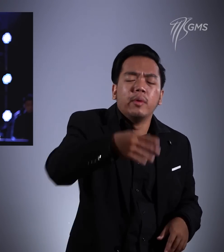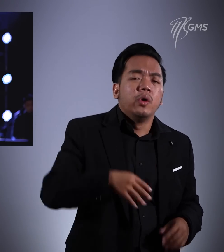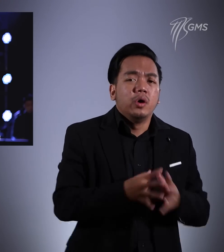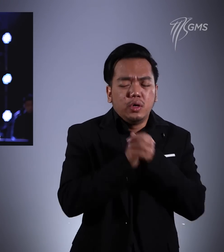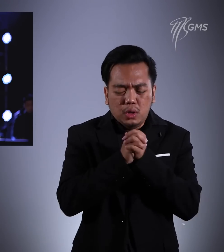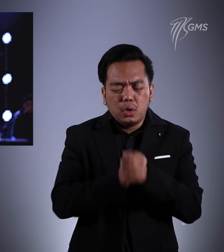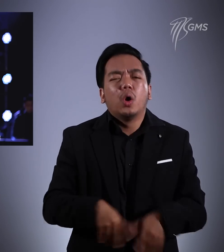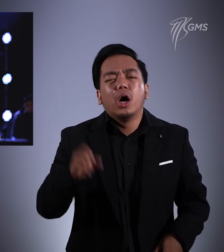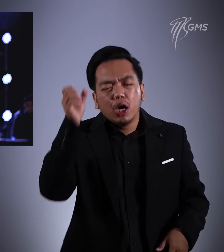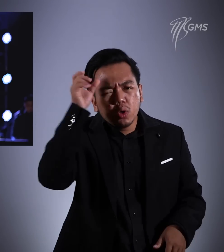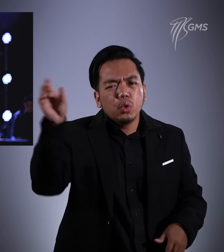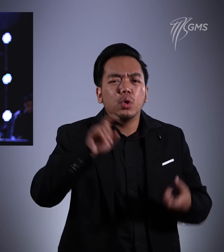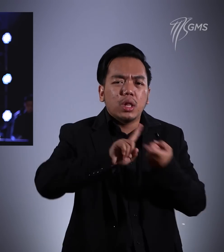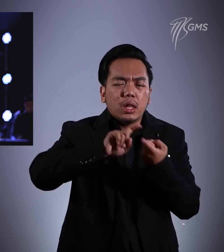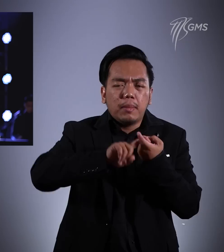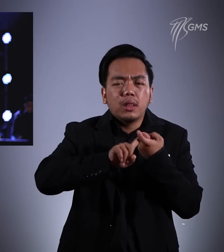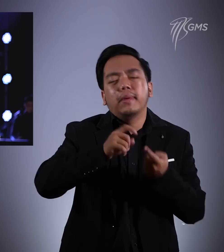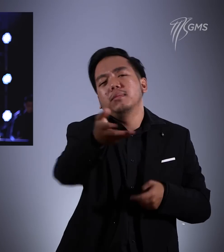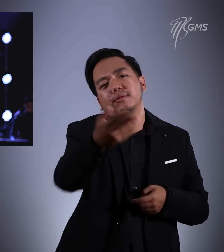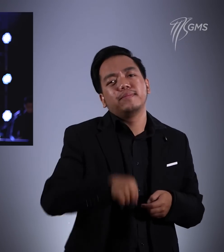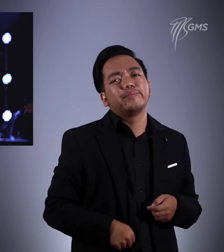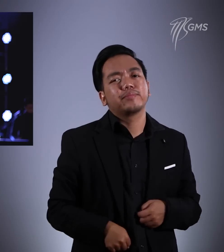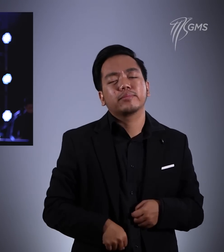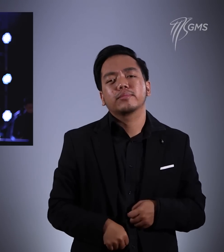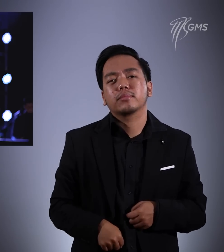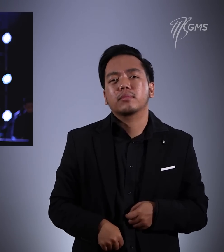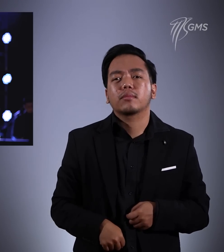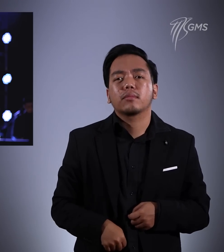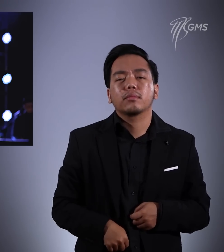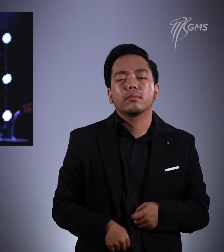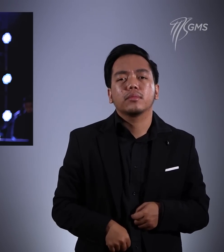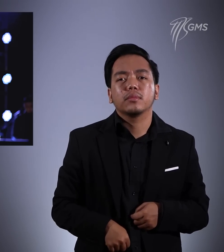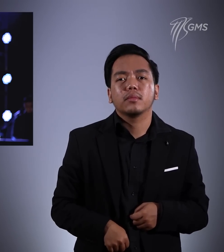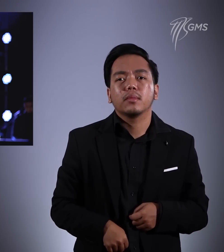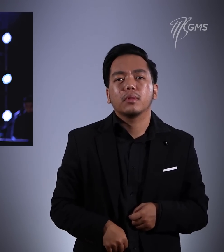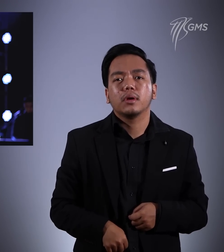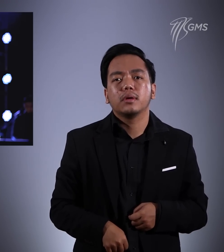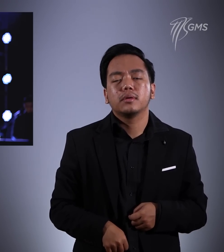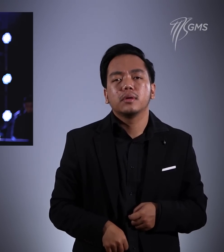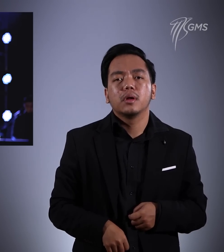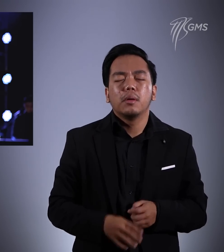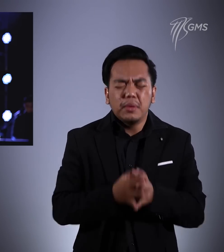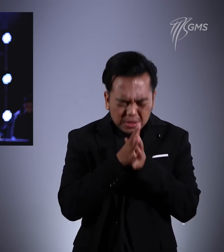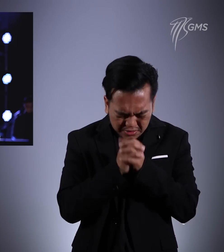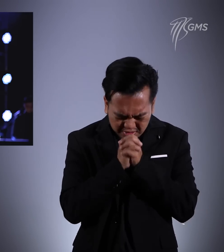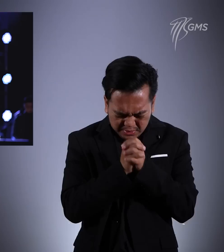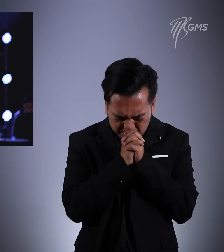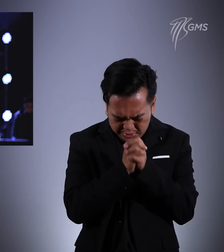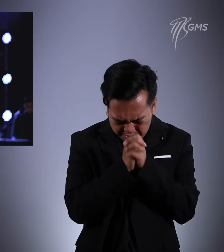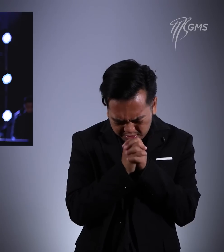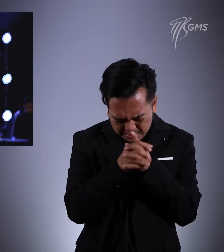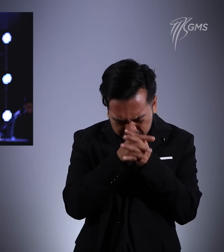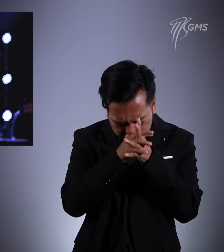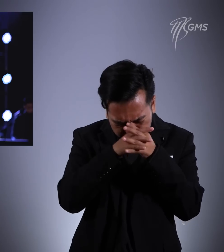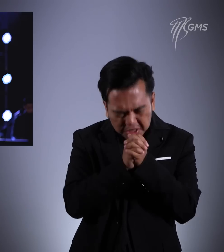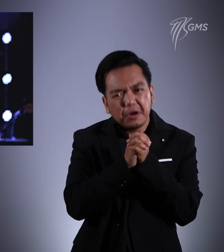Doa. Irama kabayasan. Kita dengan lembut aja berbahasa lidah. Anda berdoa. Dengan bahasa